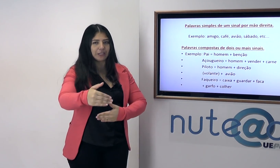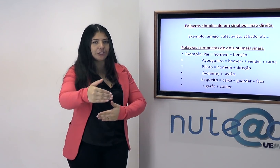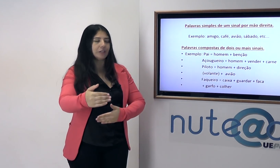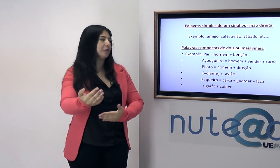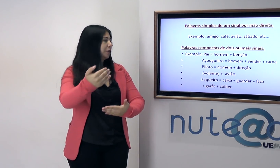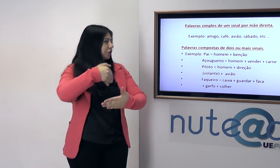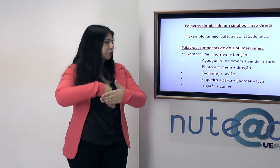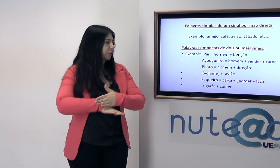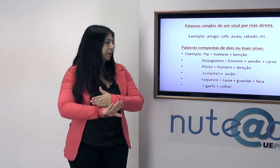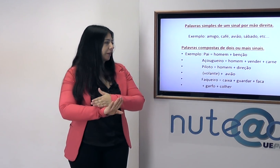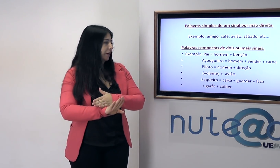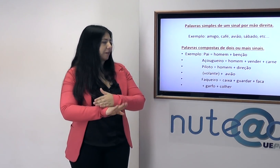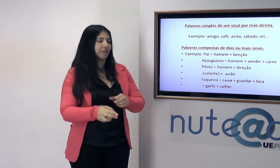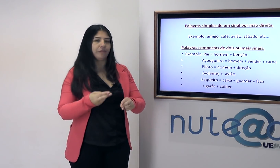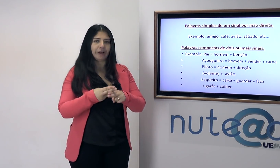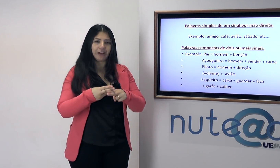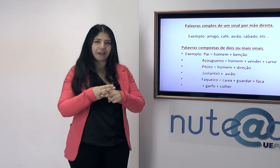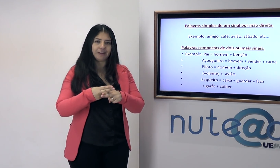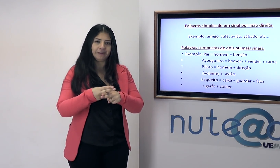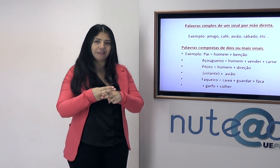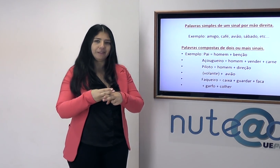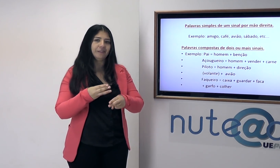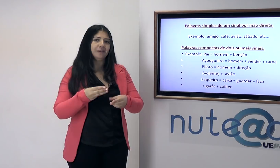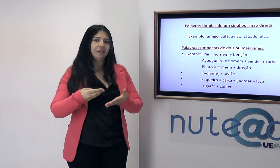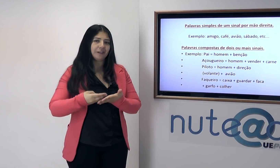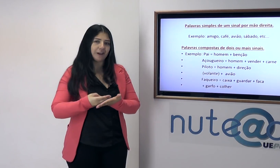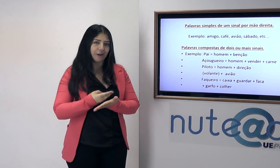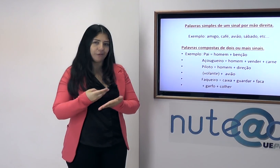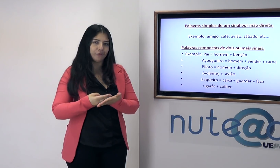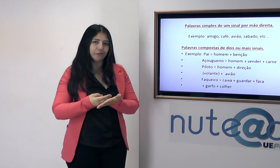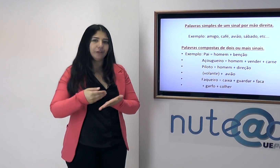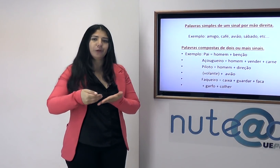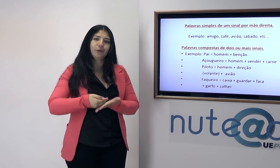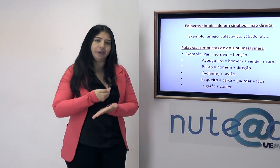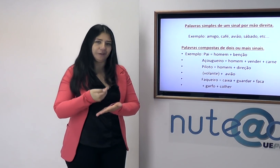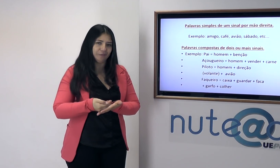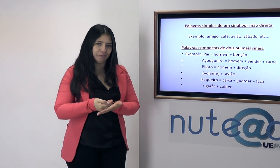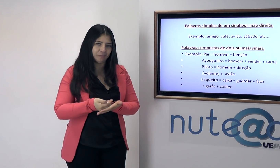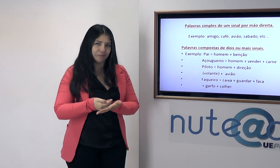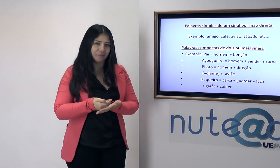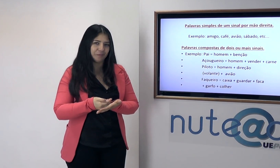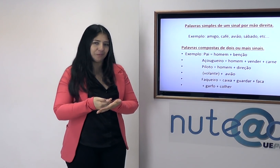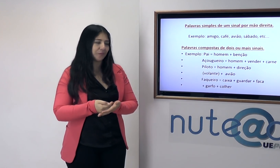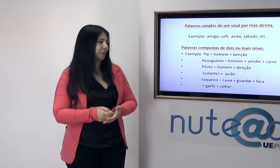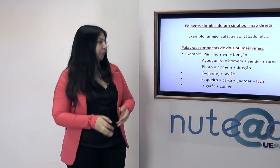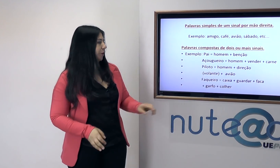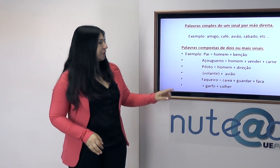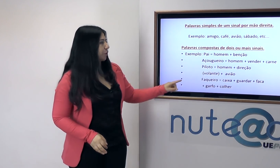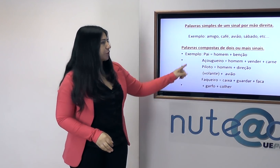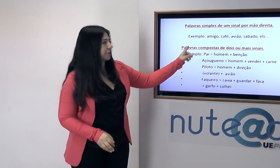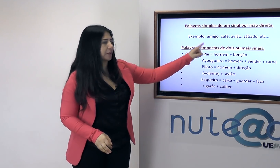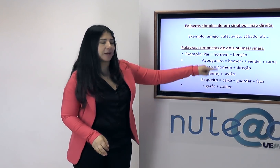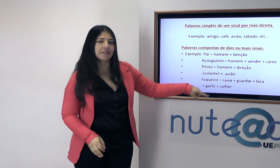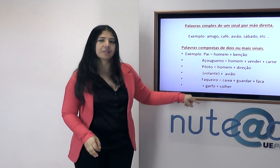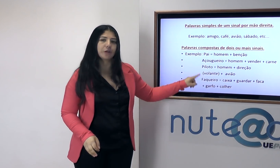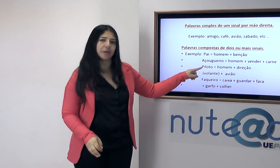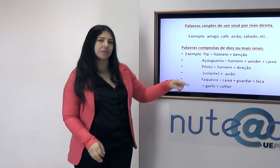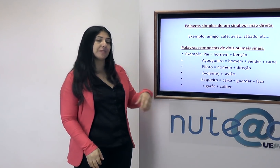caixa de guardar faca, garfo e colher. Então, são os sinais chamados de